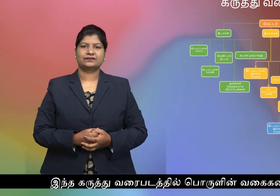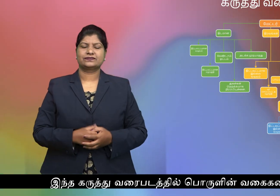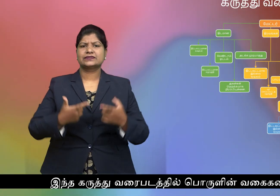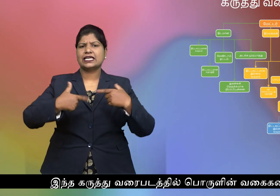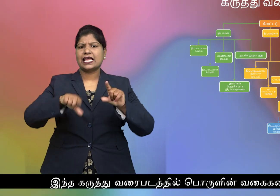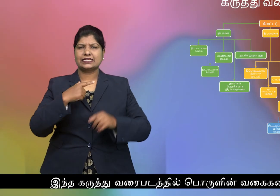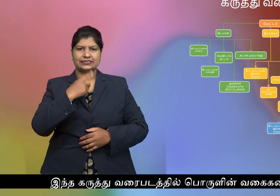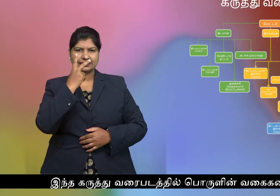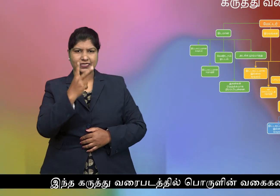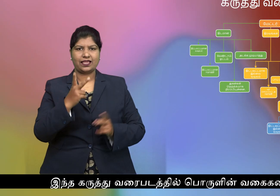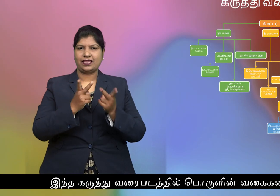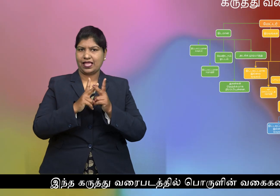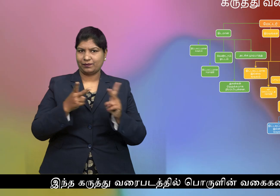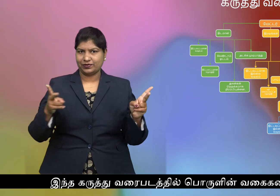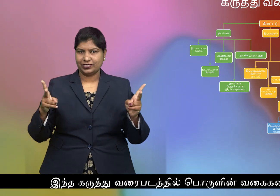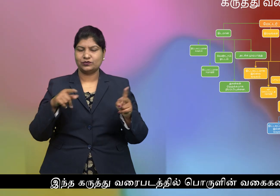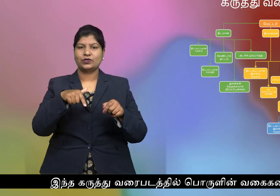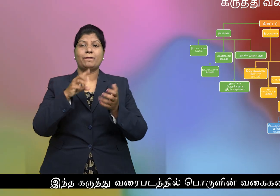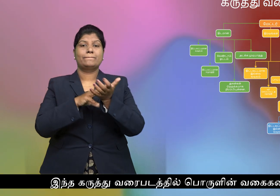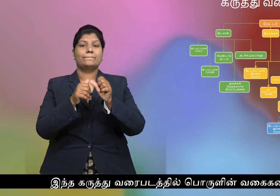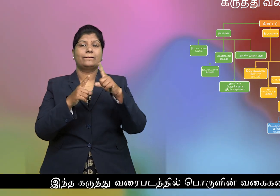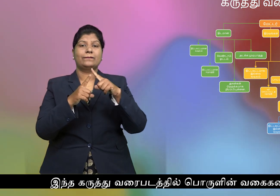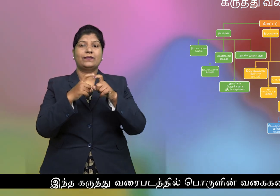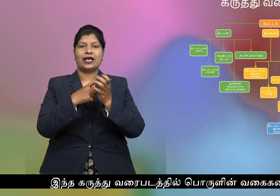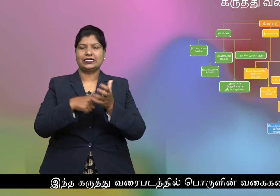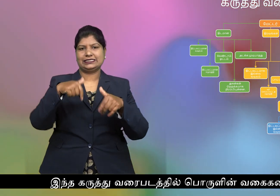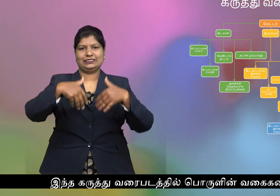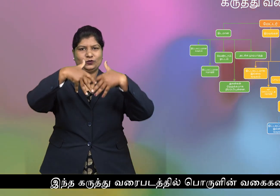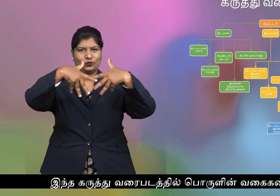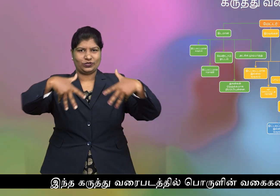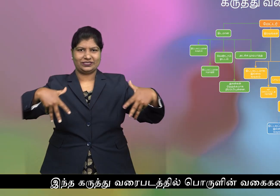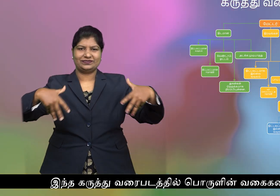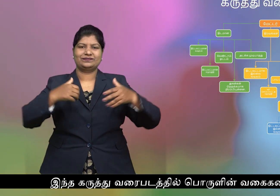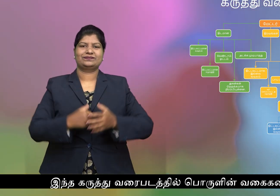இந்த கருத்து வரைபடத்தில் பொருளின் வகைகளை பார்ப்போம்.